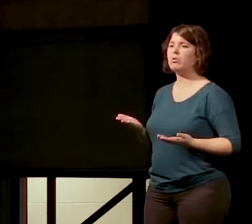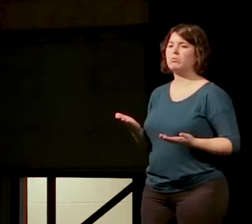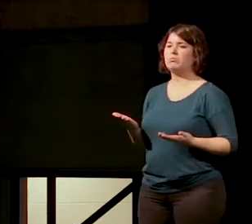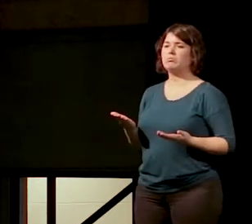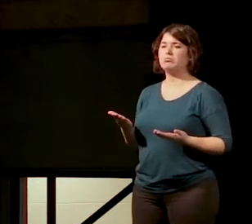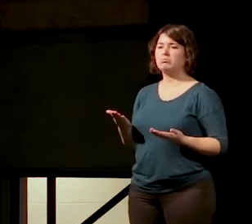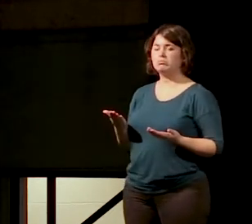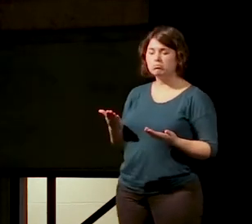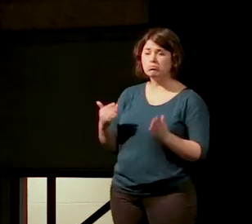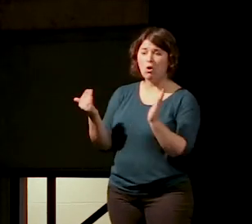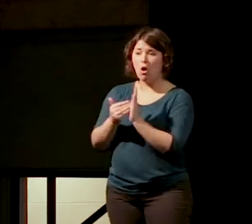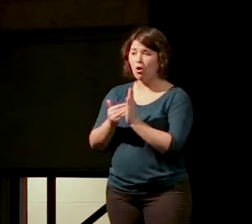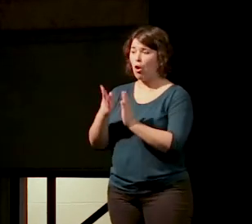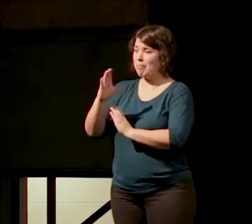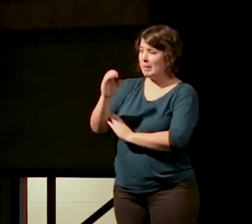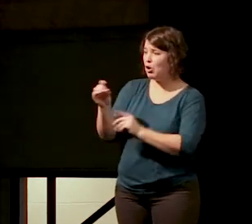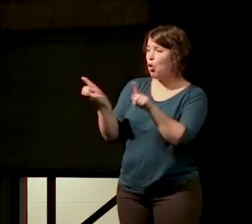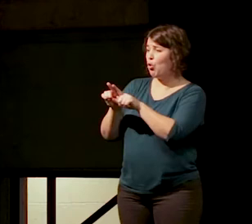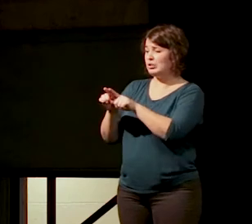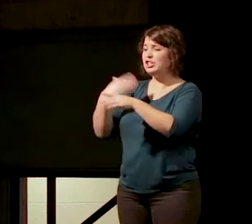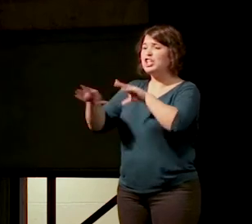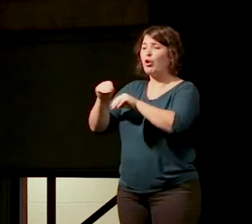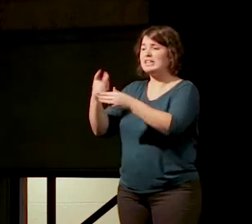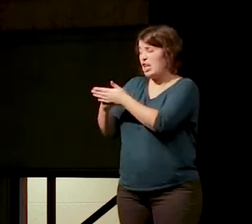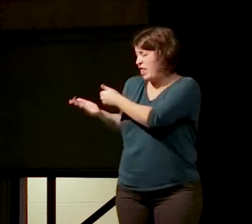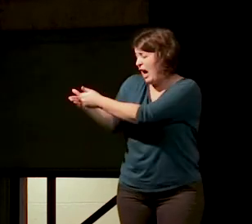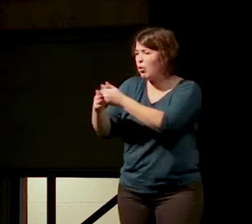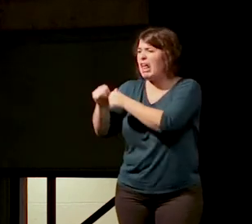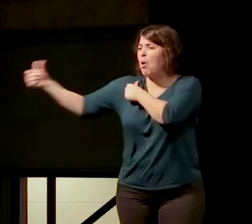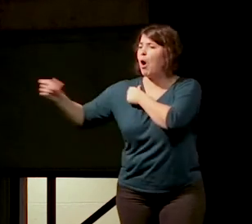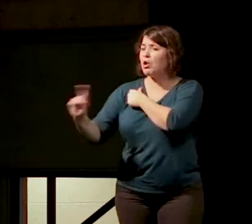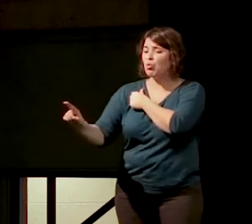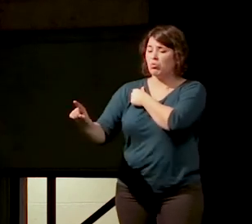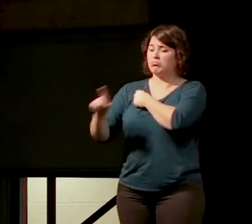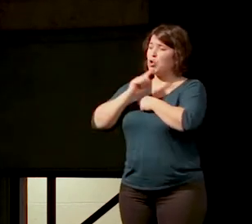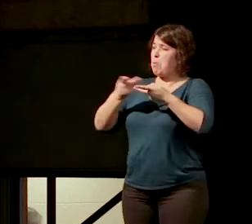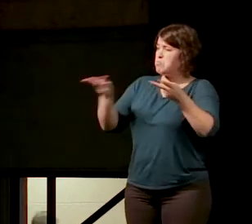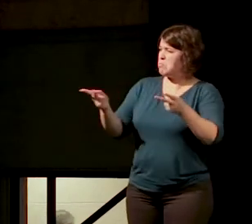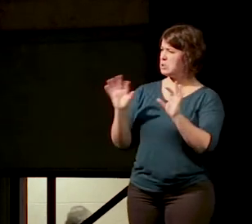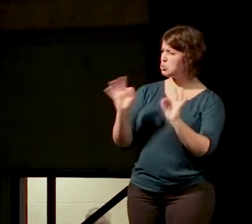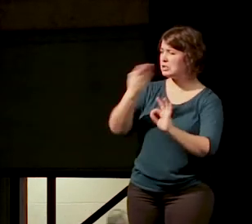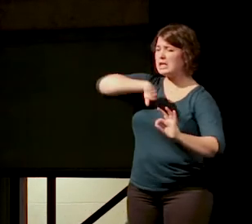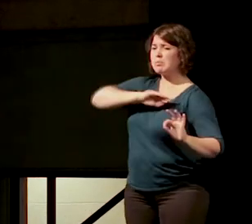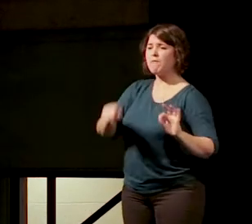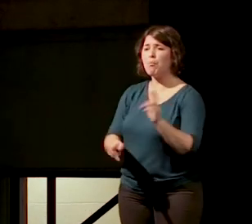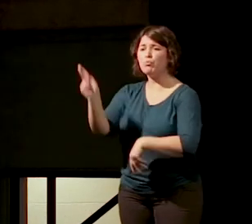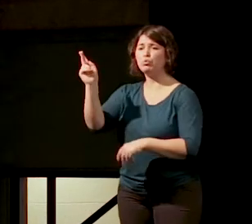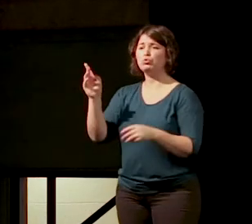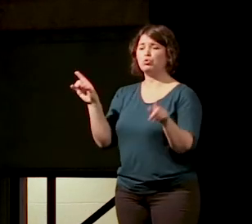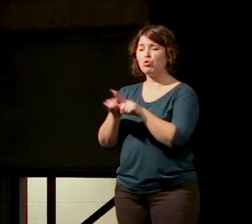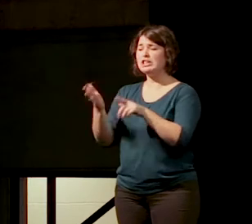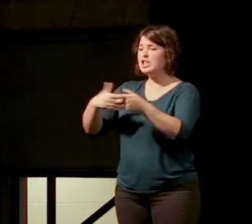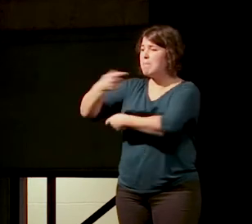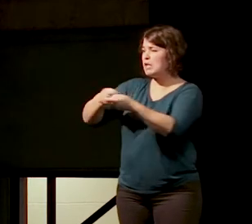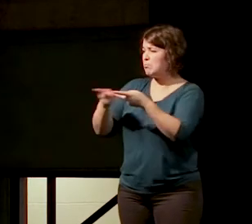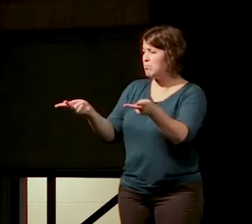C'est encore plus de bio et de circuits courts à la cantine. C'est une commande publique toujours plus juste et responsable. C'est introduire dans les